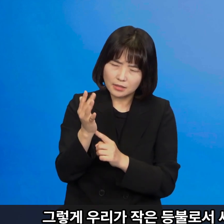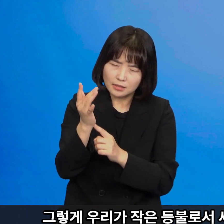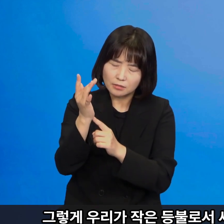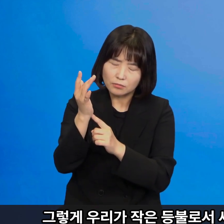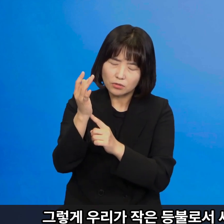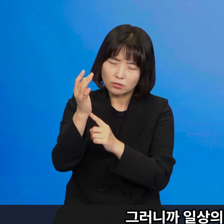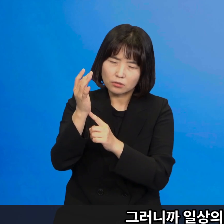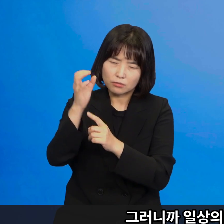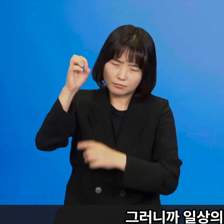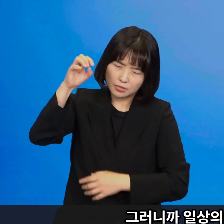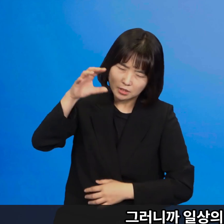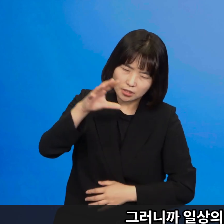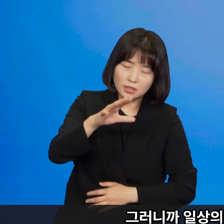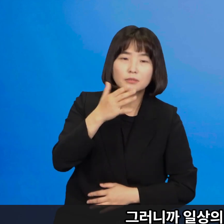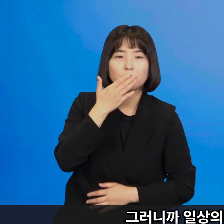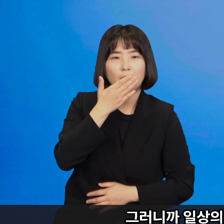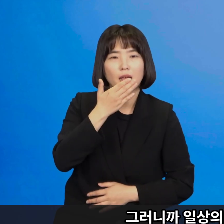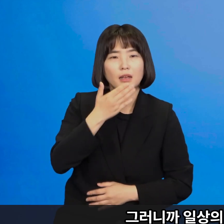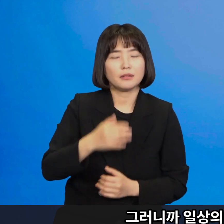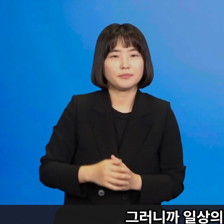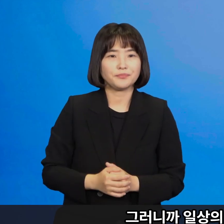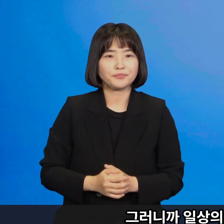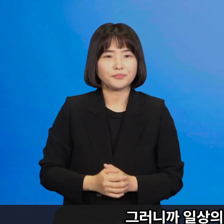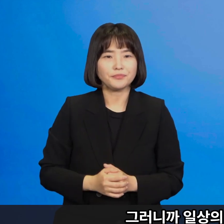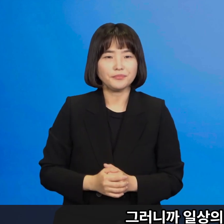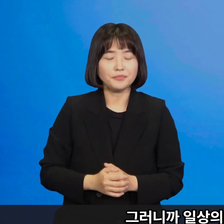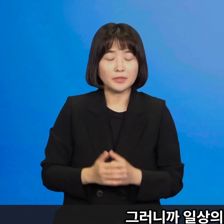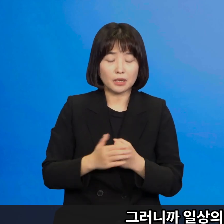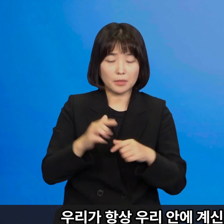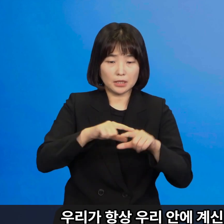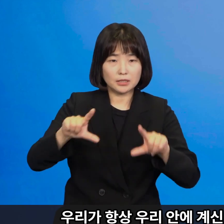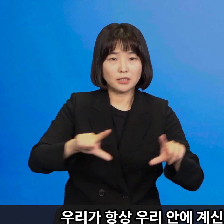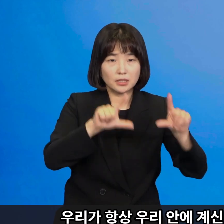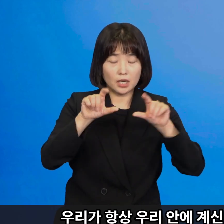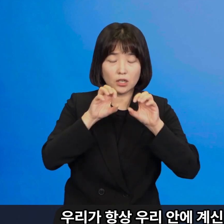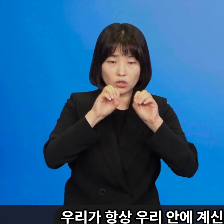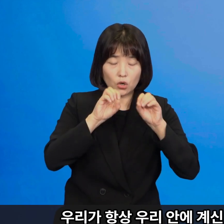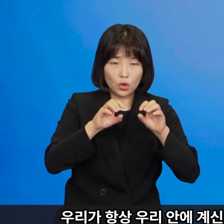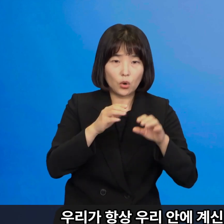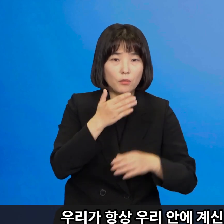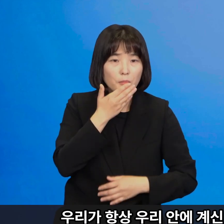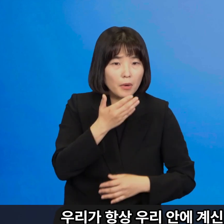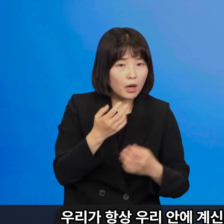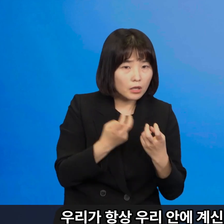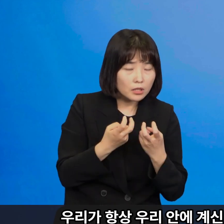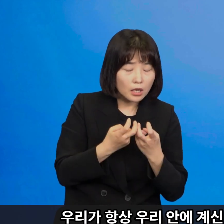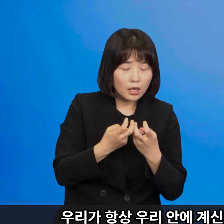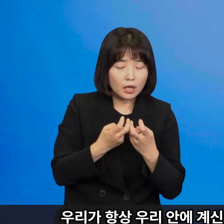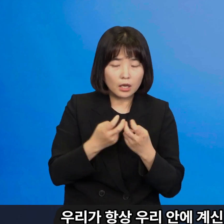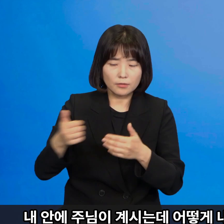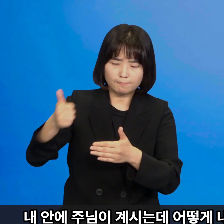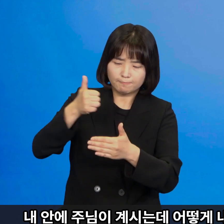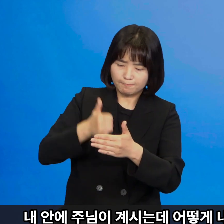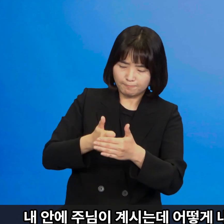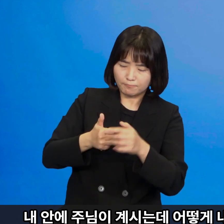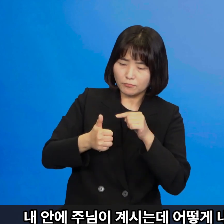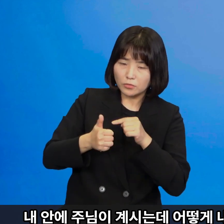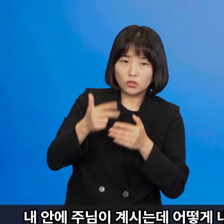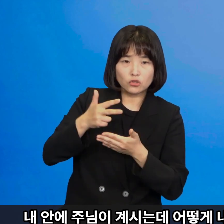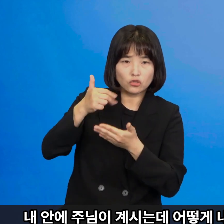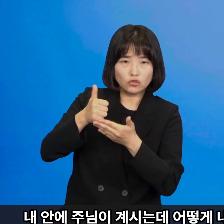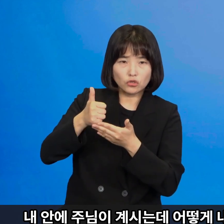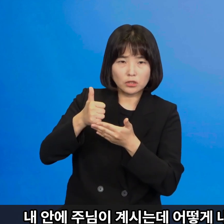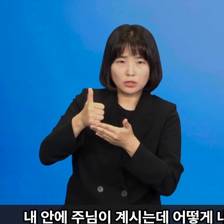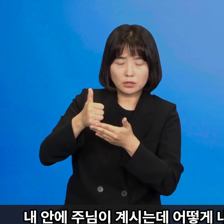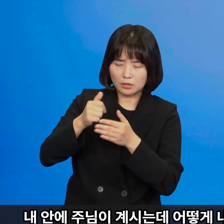비추게 되는 것입니다. 그러니까 이 일상의 선교가 가능하려면 우리가 항상 우리 안에 계신 주님을 주목할 수 있어야 돼요. 내 안에 주님이